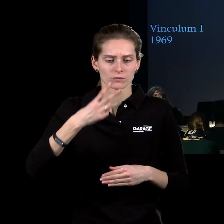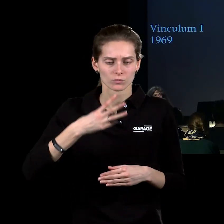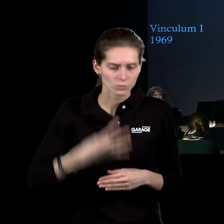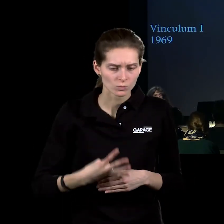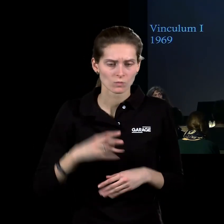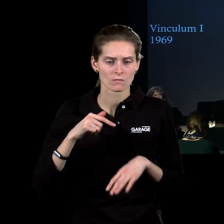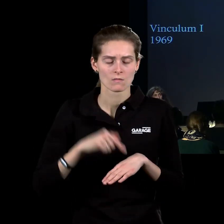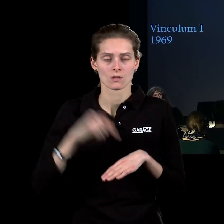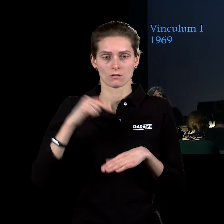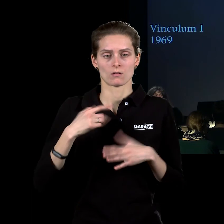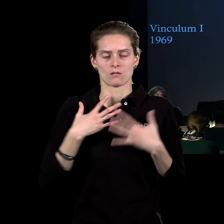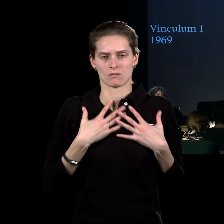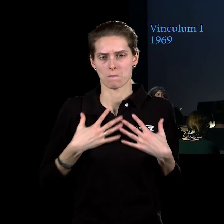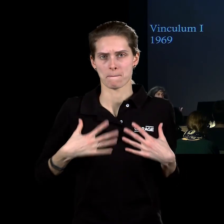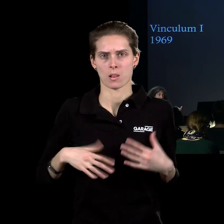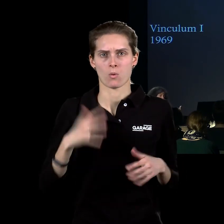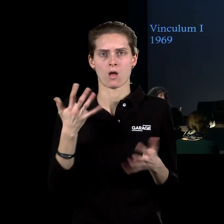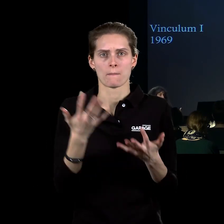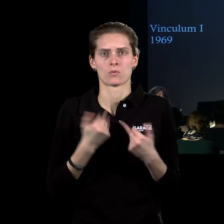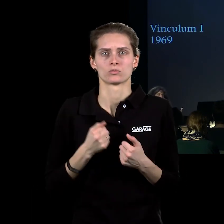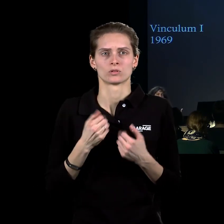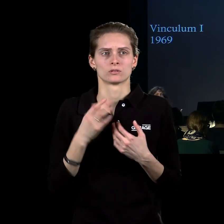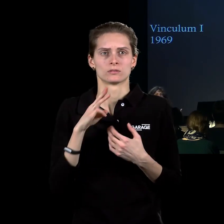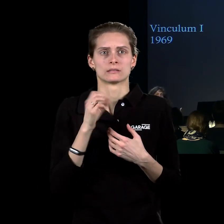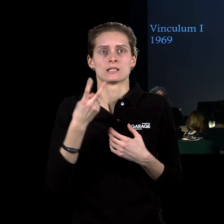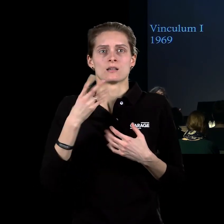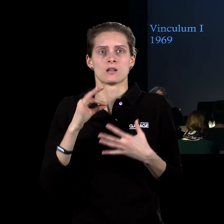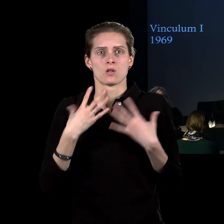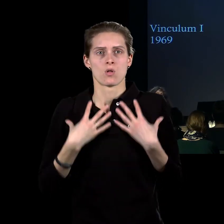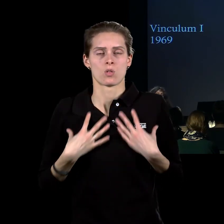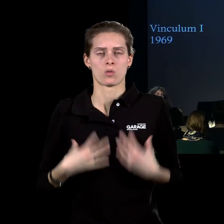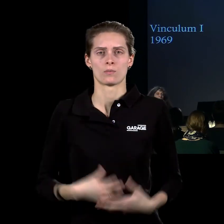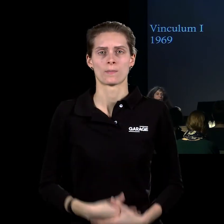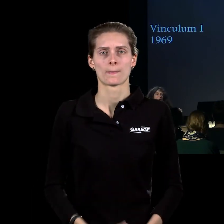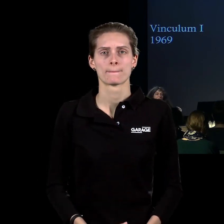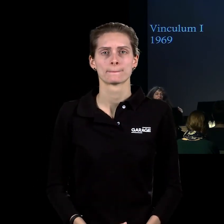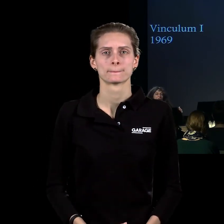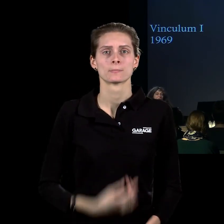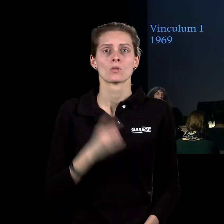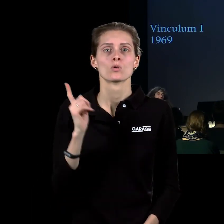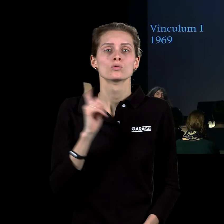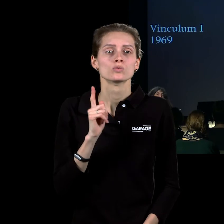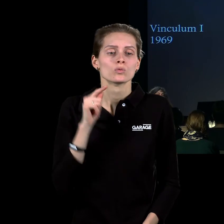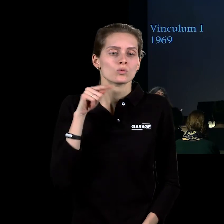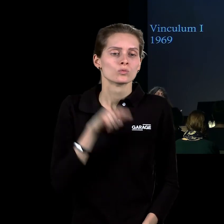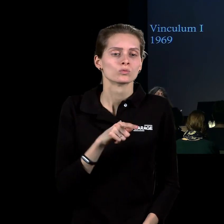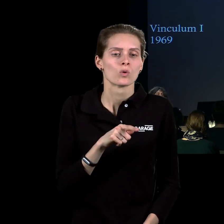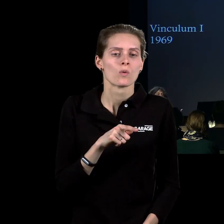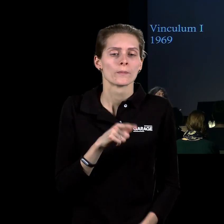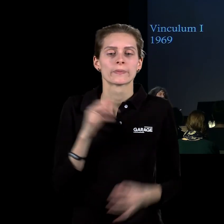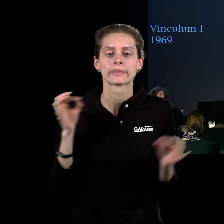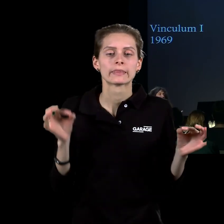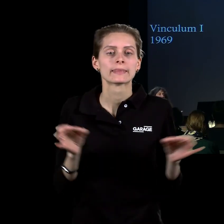плоть, обретает телесность. И поскольку как бы вот эта органическая телесность – это что-то, что никогда, это что-то,